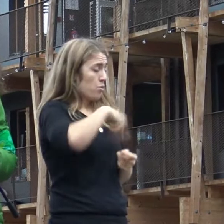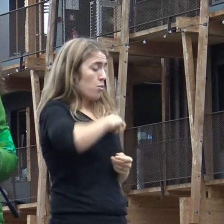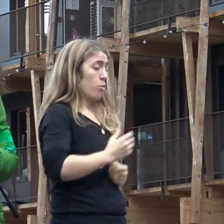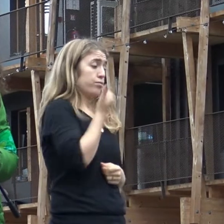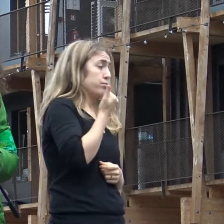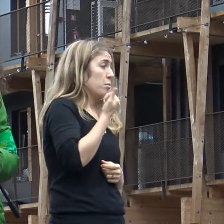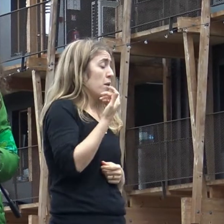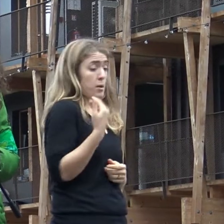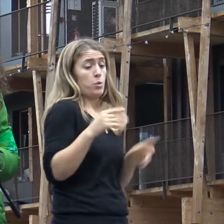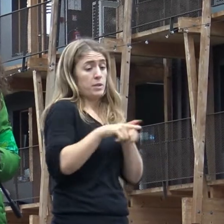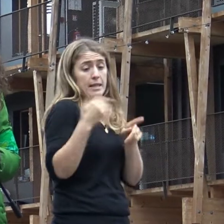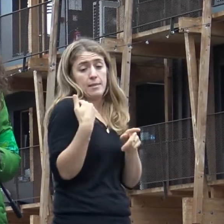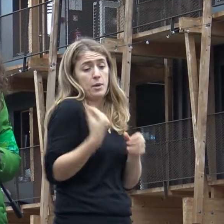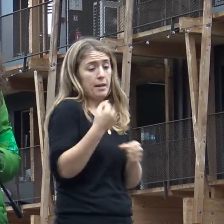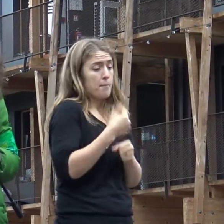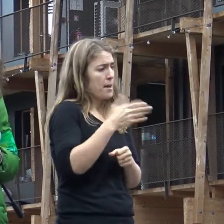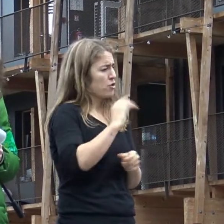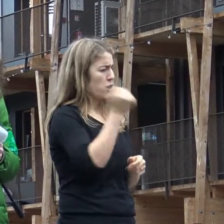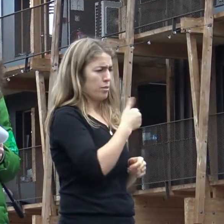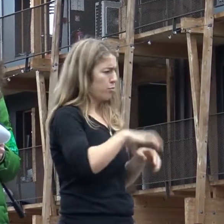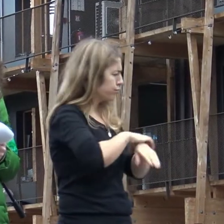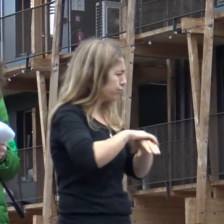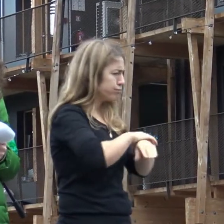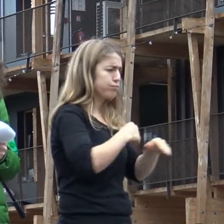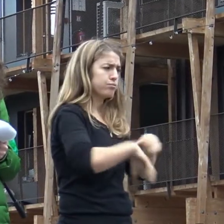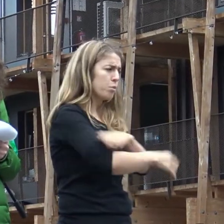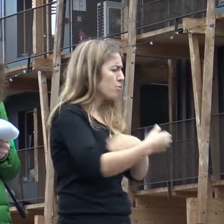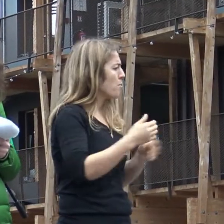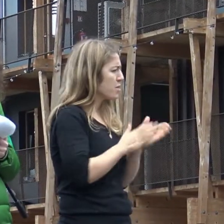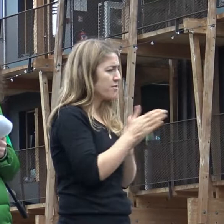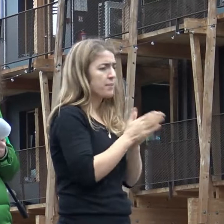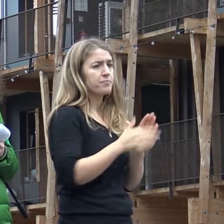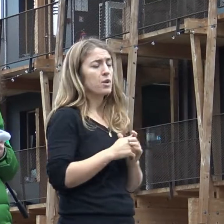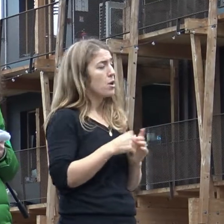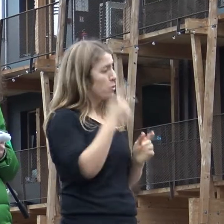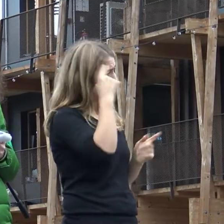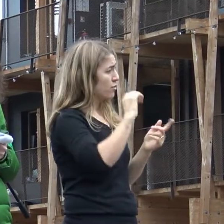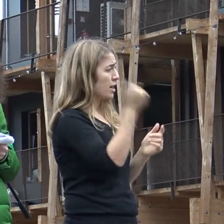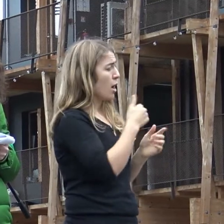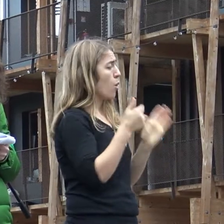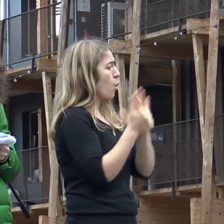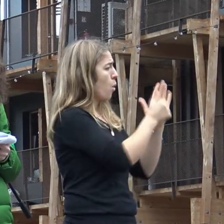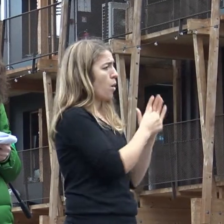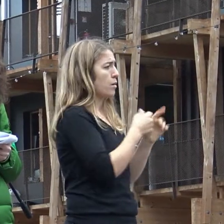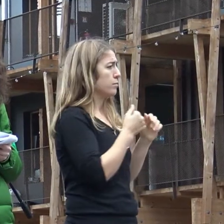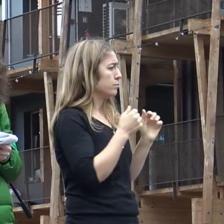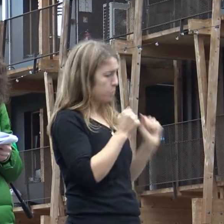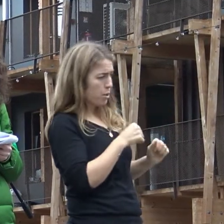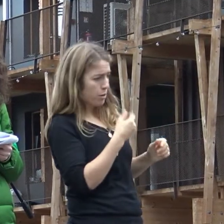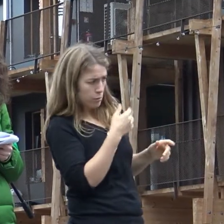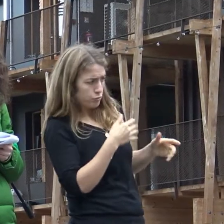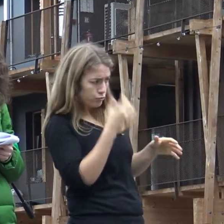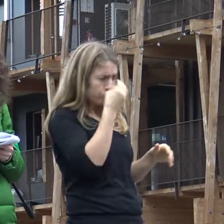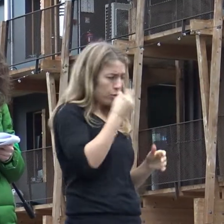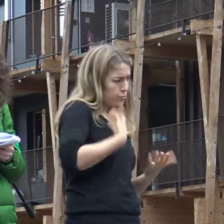créer. Mais on a tous beaucoup de bonne volonté, on s'organise pour que chaque personne trouve sa place et puisse contribuer selon ses envies et